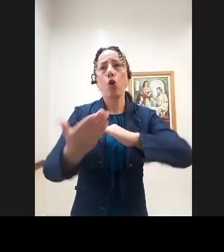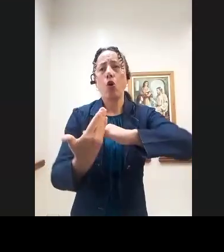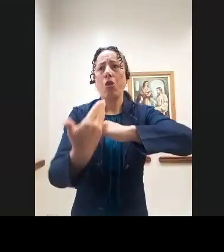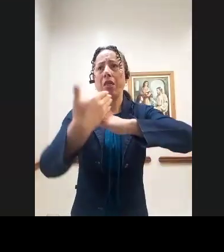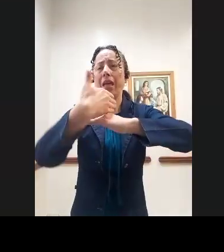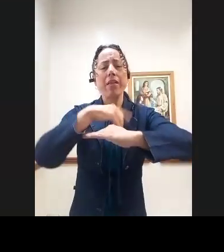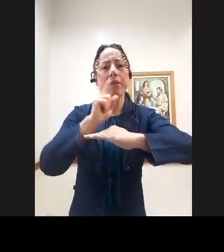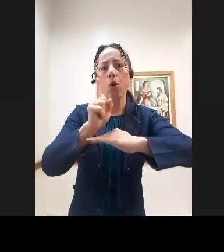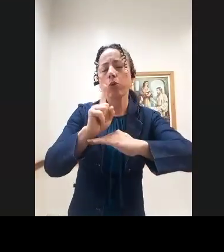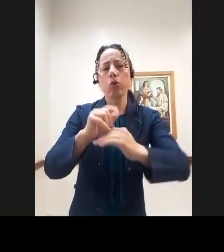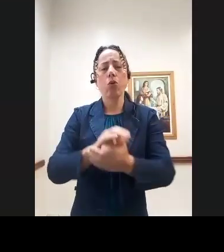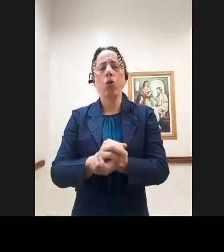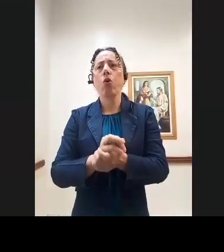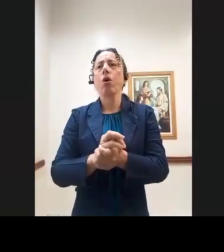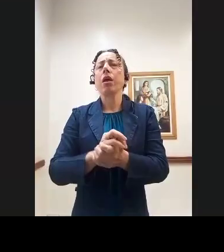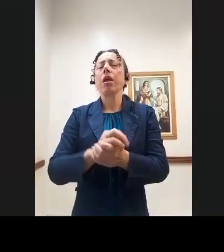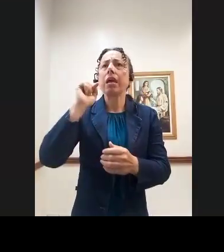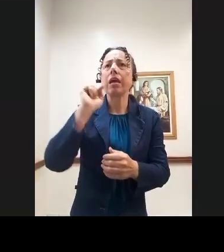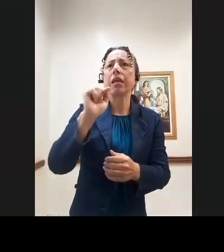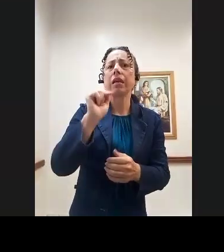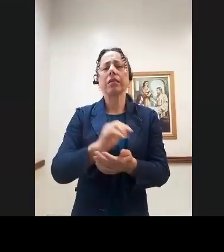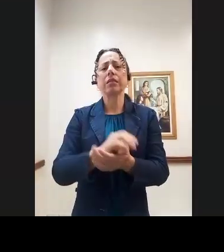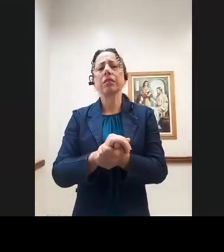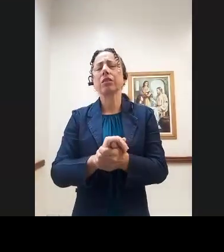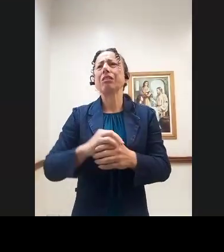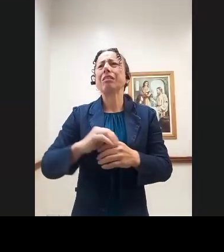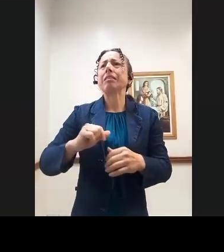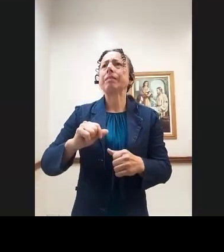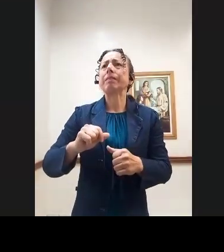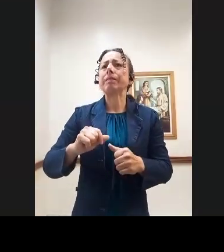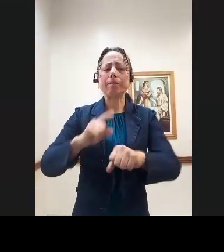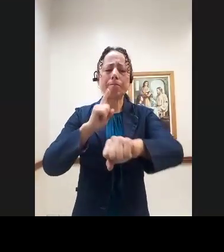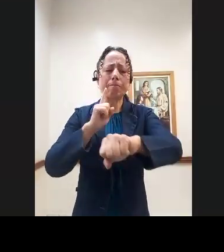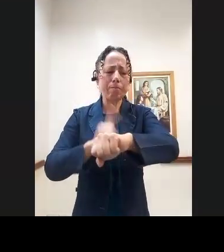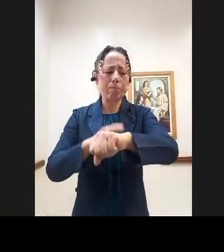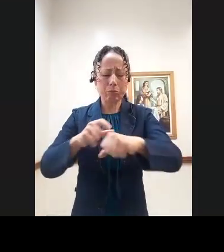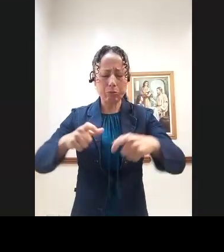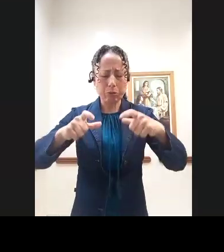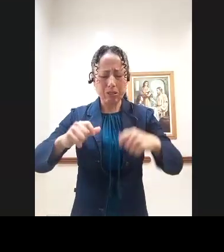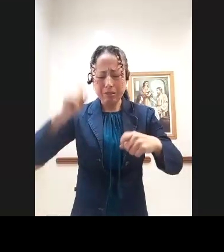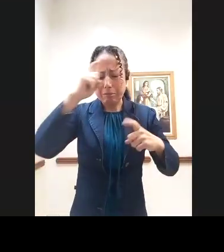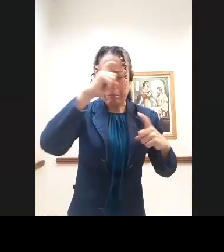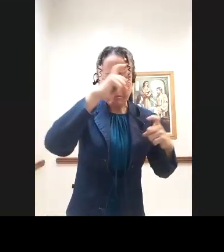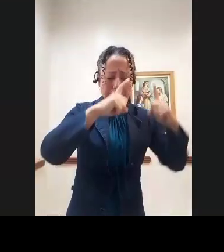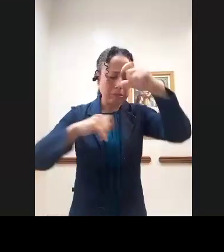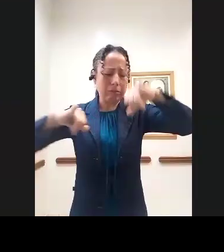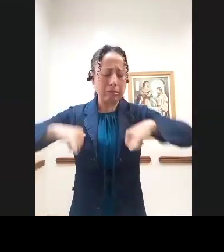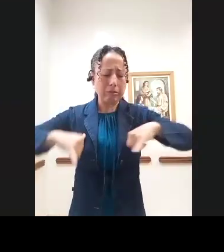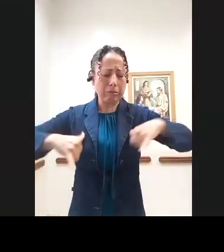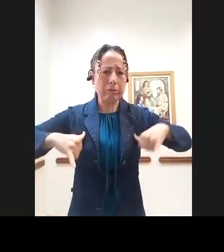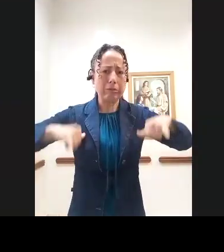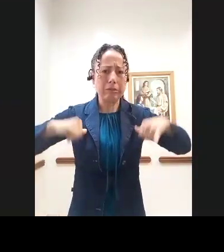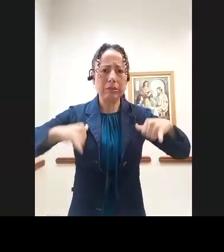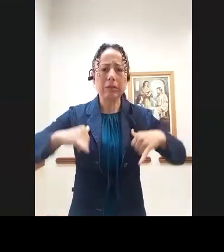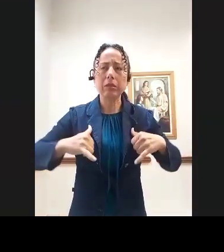E minha mãe, num desses momentos de sofrimento, ela estava definhando. Ela disse para o Senhor, Senhor, se